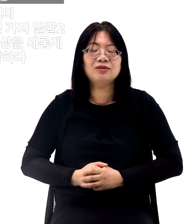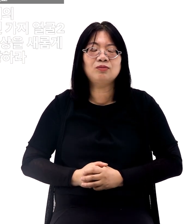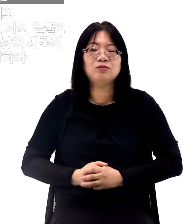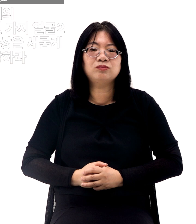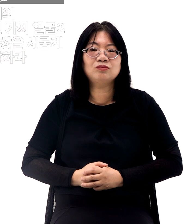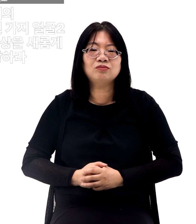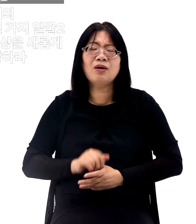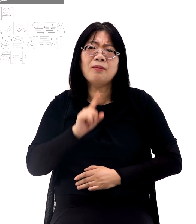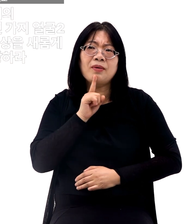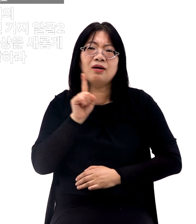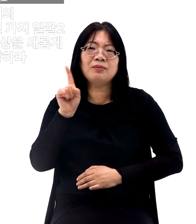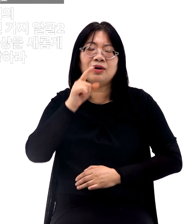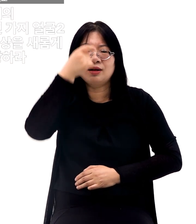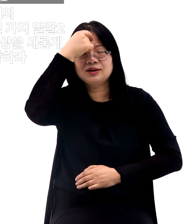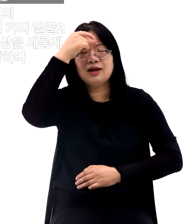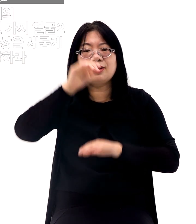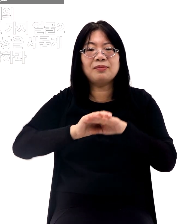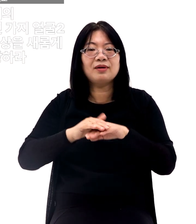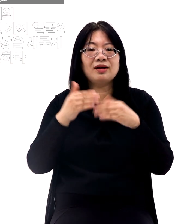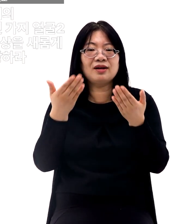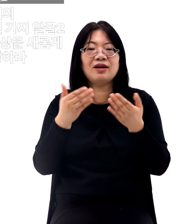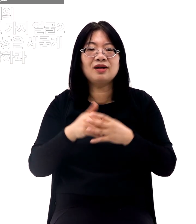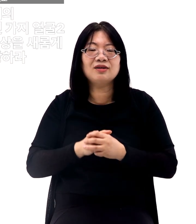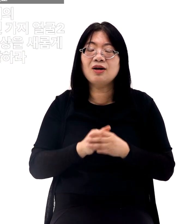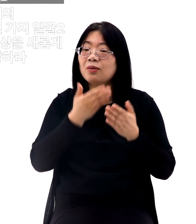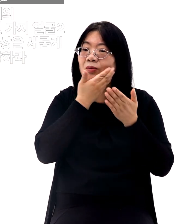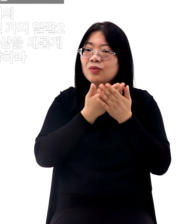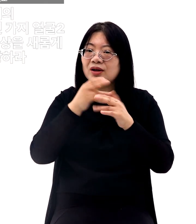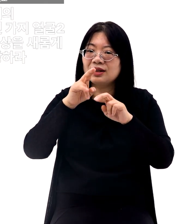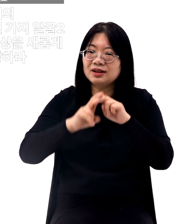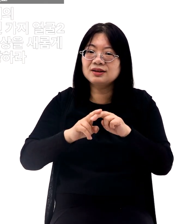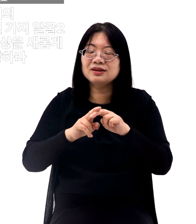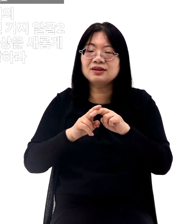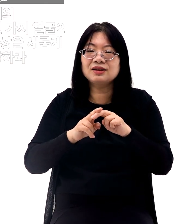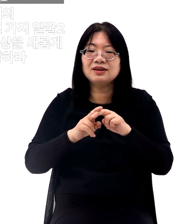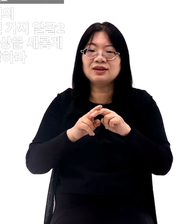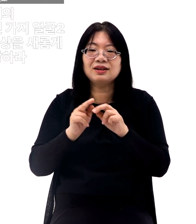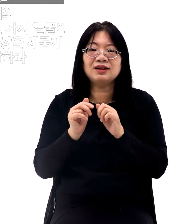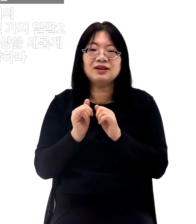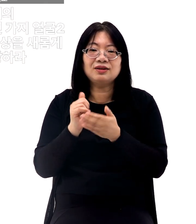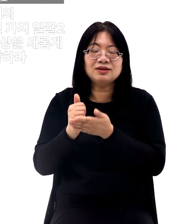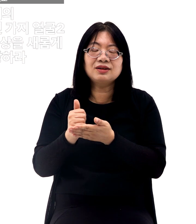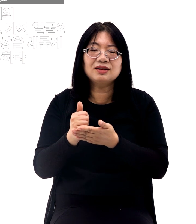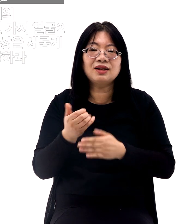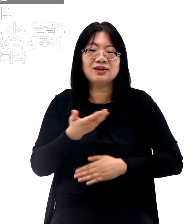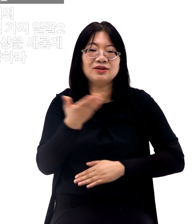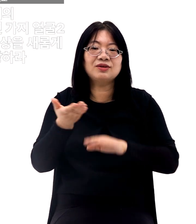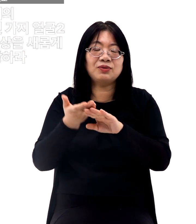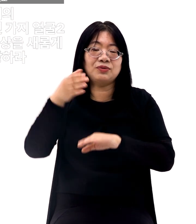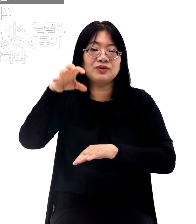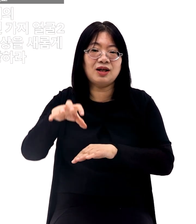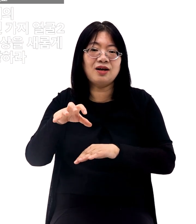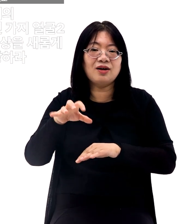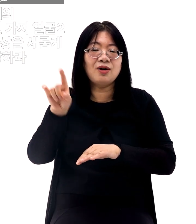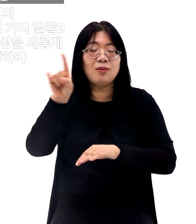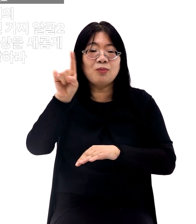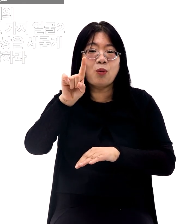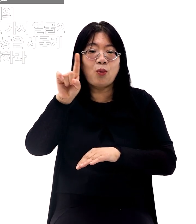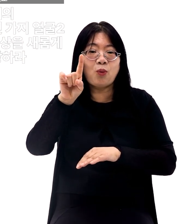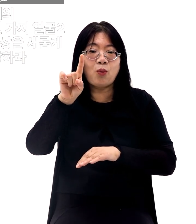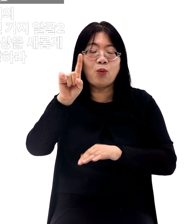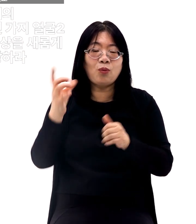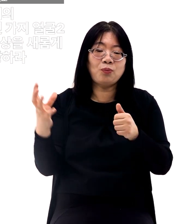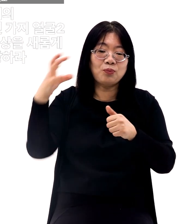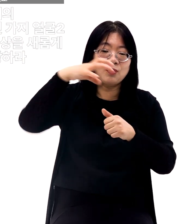뭐라고 했죠? 예배함에 보좌에 앉으신 이가 그들 위에 뭘 친다고 되어